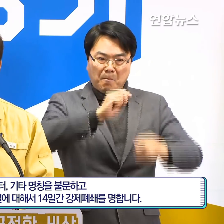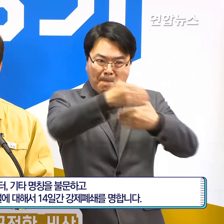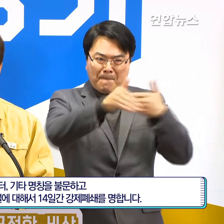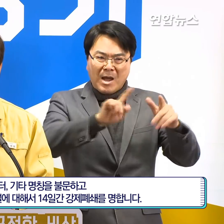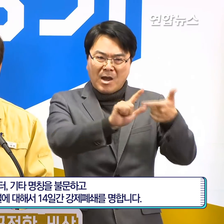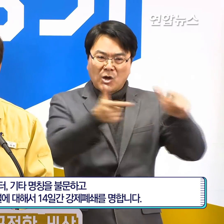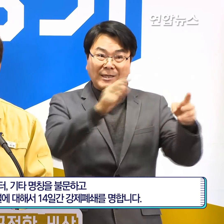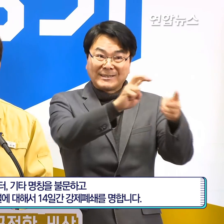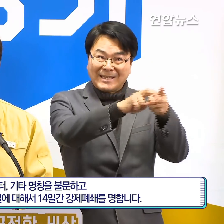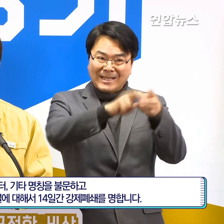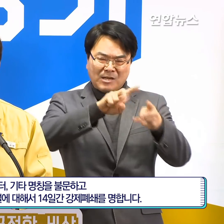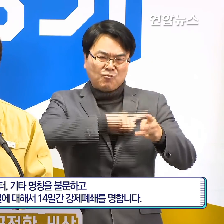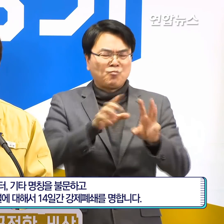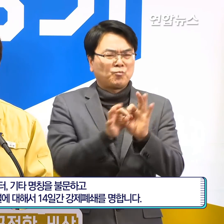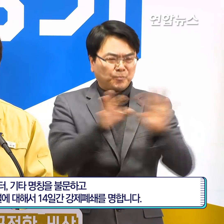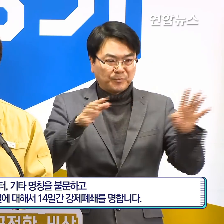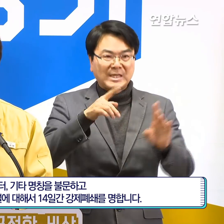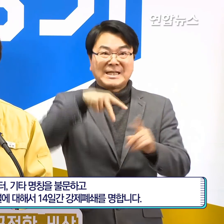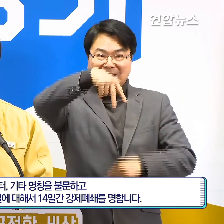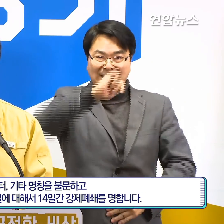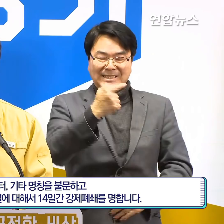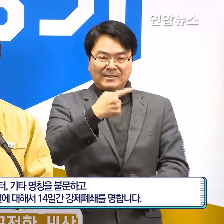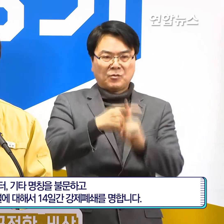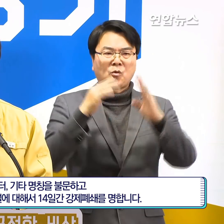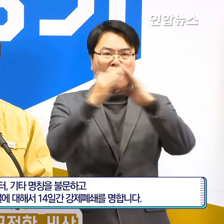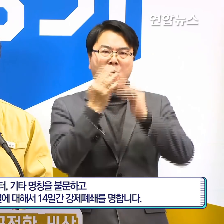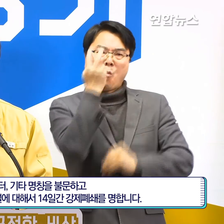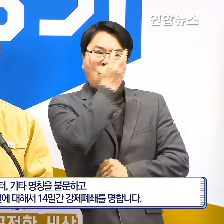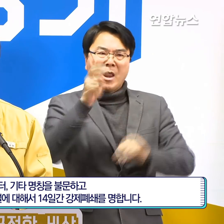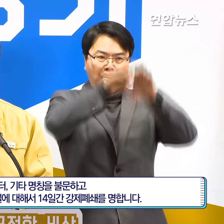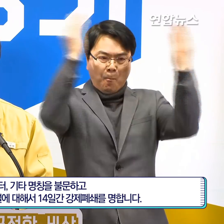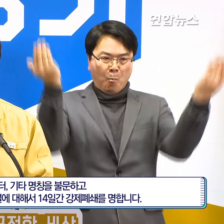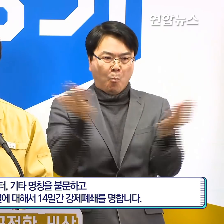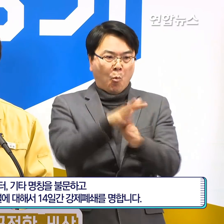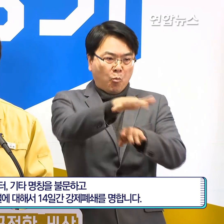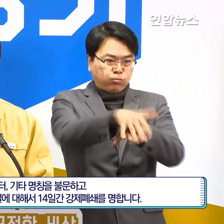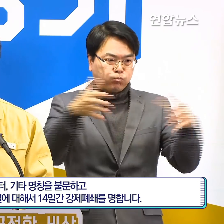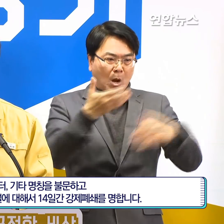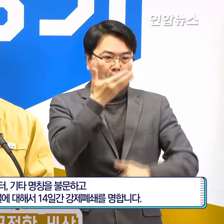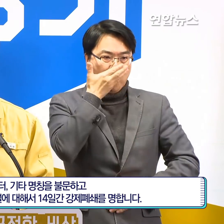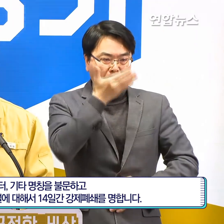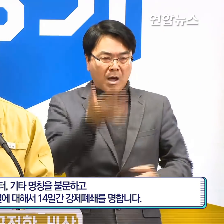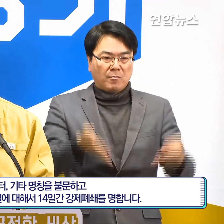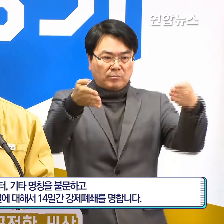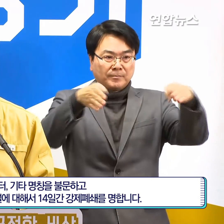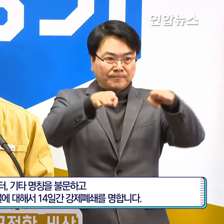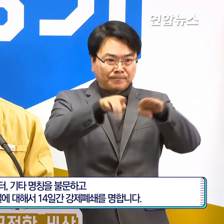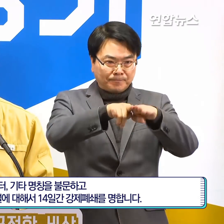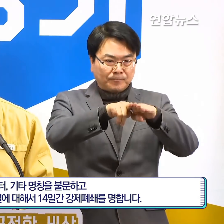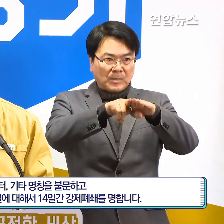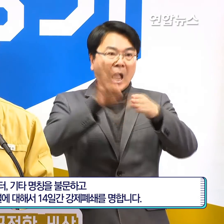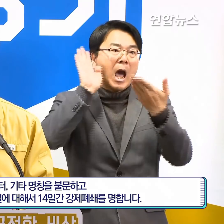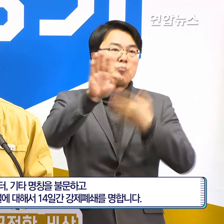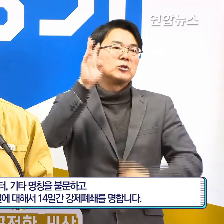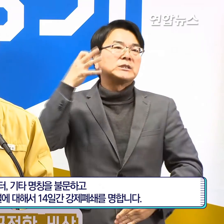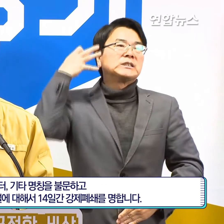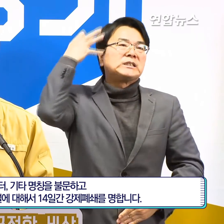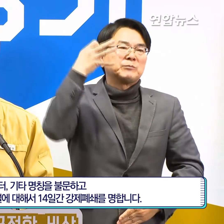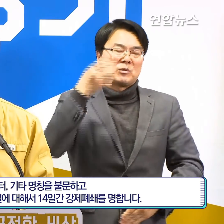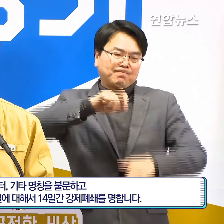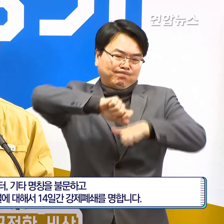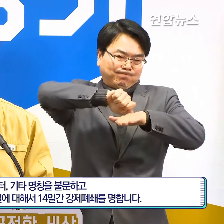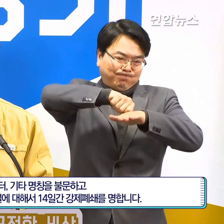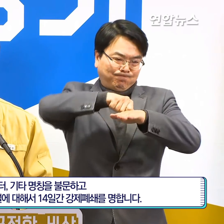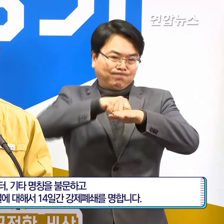불문하고 신천지 교회가 관리하는 모든 집회 가능 시설에 대해서 14일간 강제